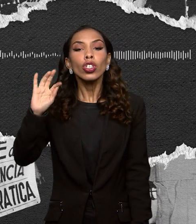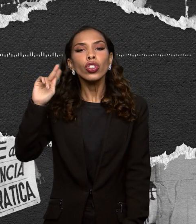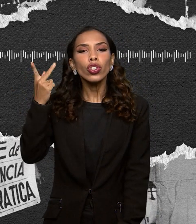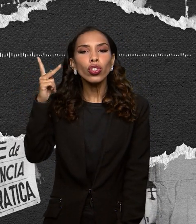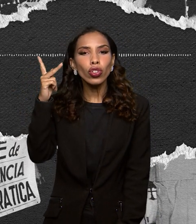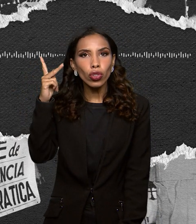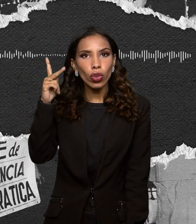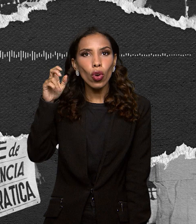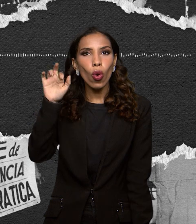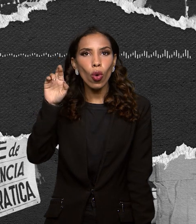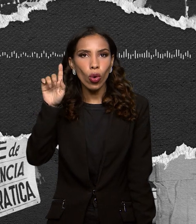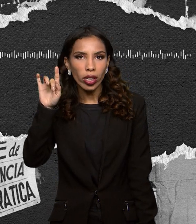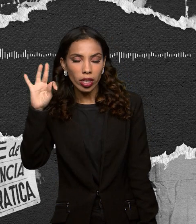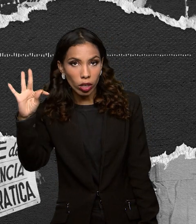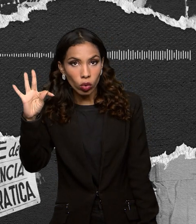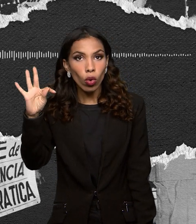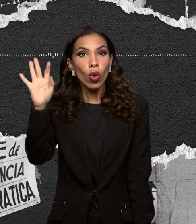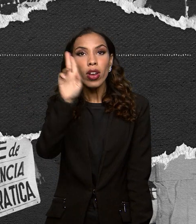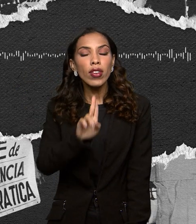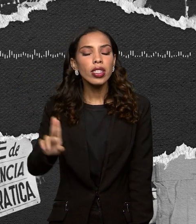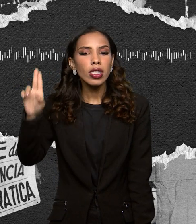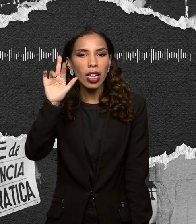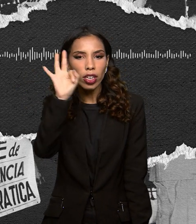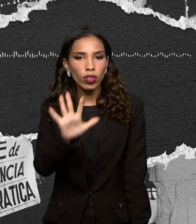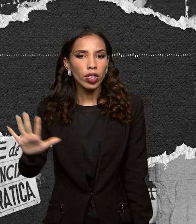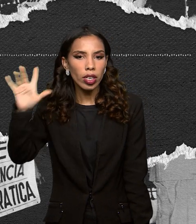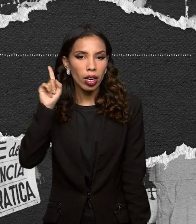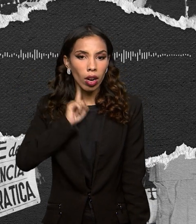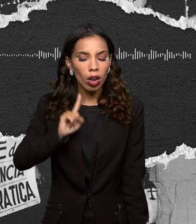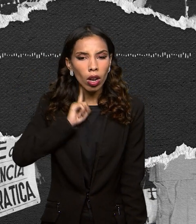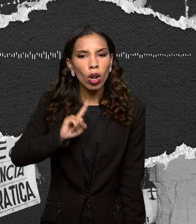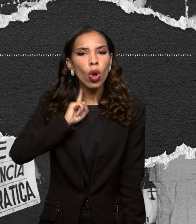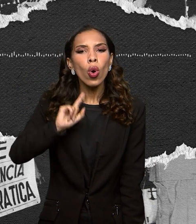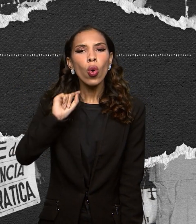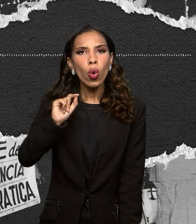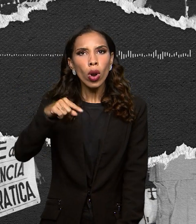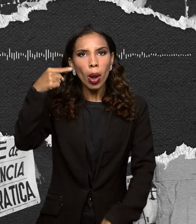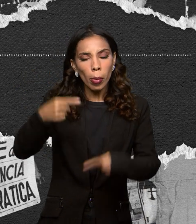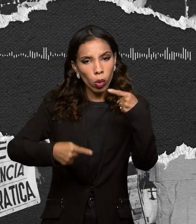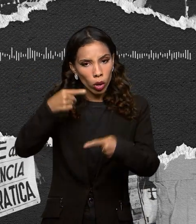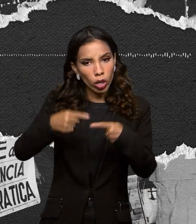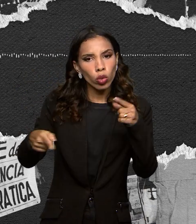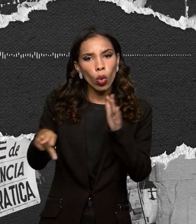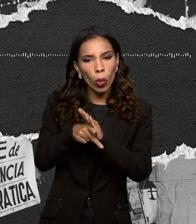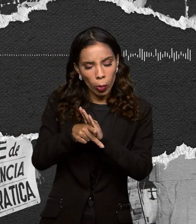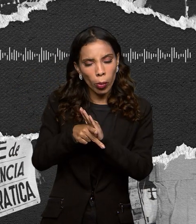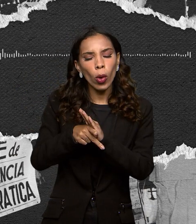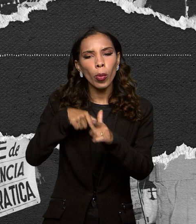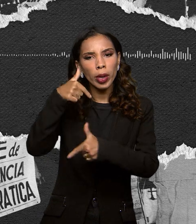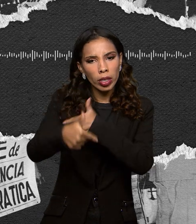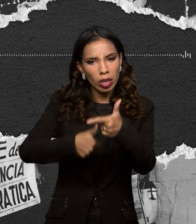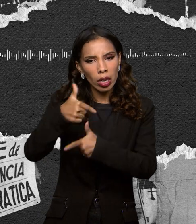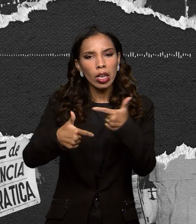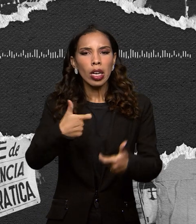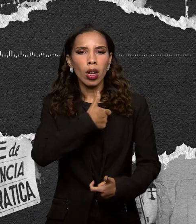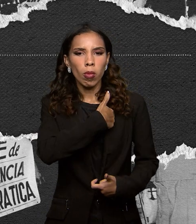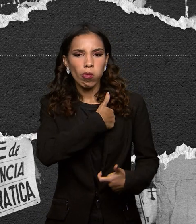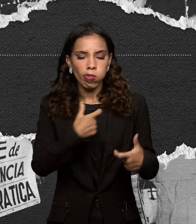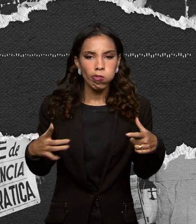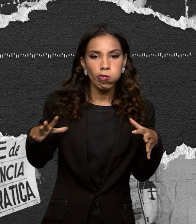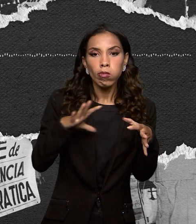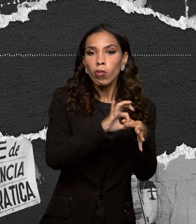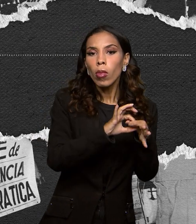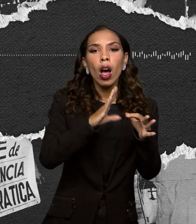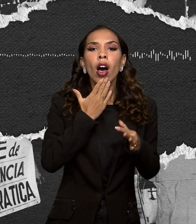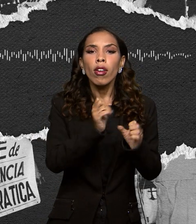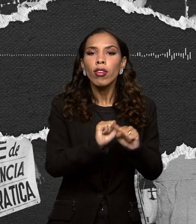da Universidade Federal de Minas Gerais. O João Goulart era um político trabalhista da escola do Getúlio Vargas, que era a favor